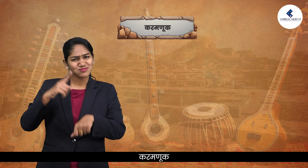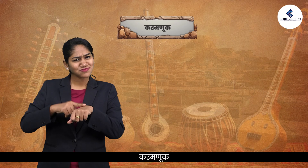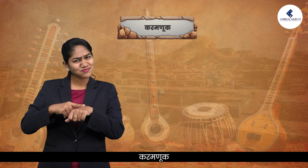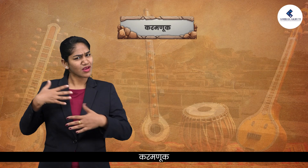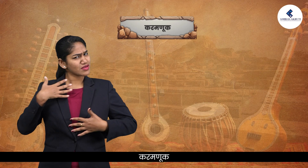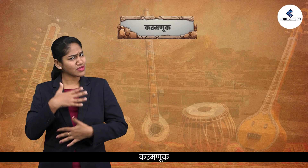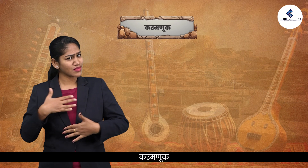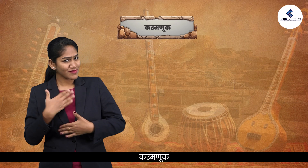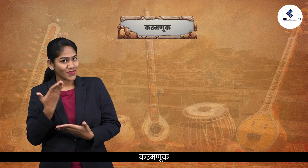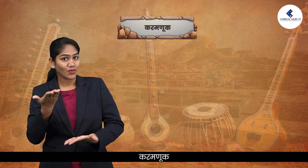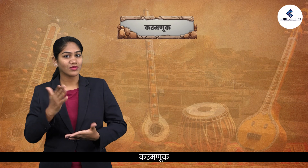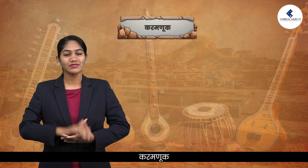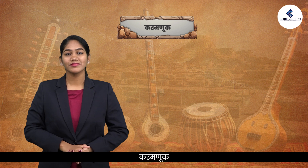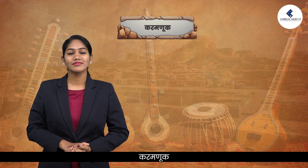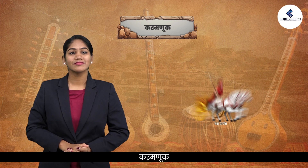करमणूक.